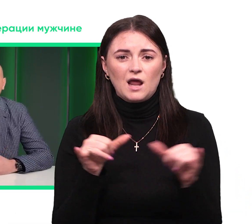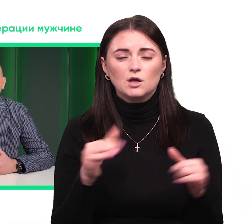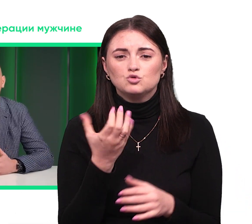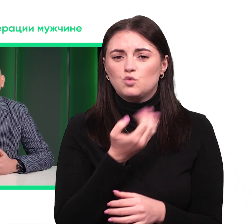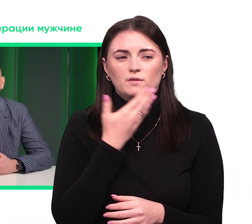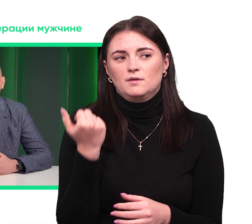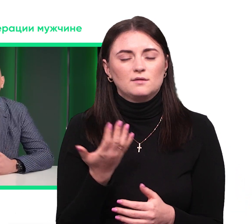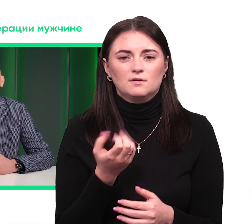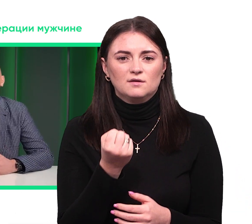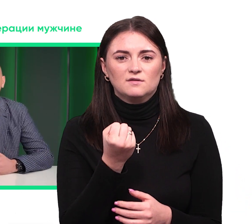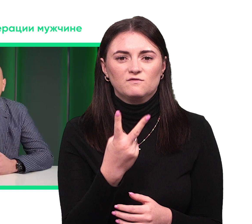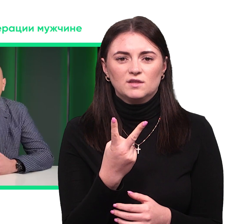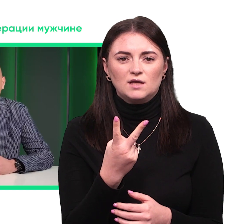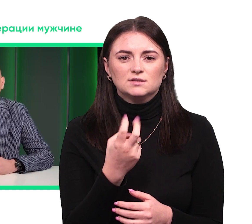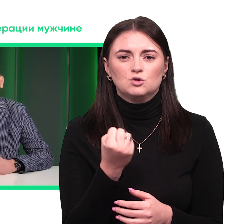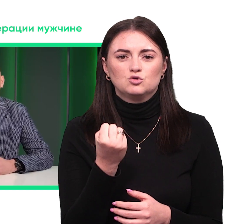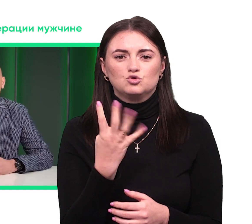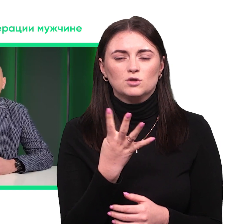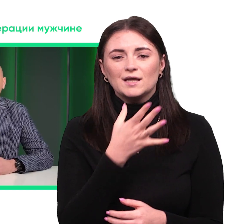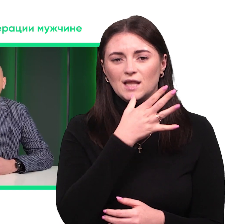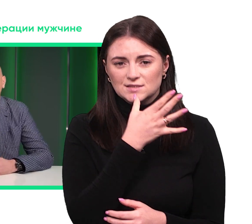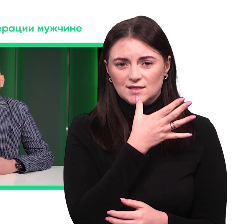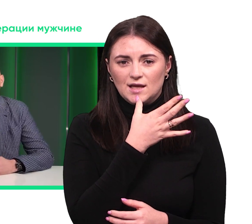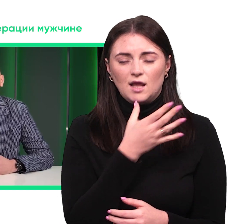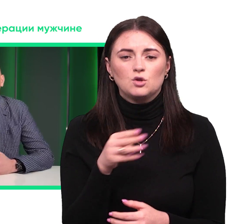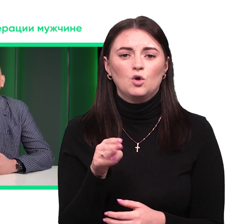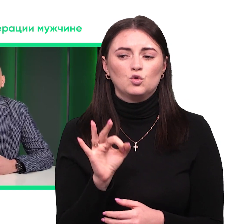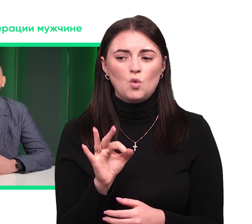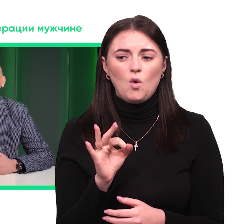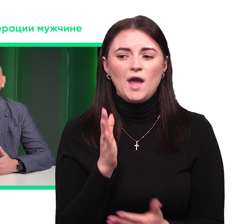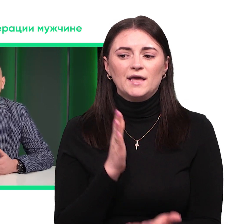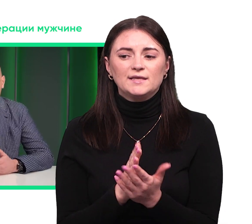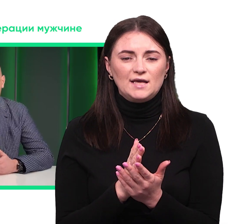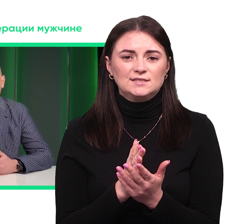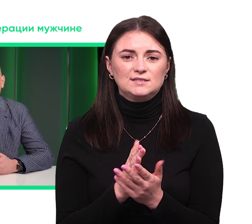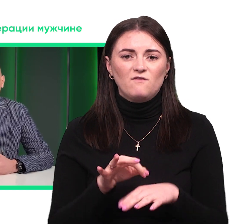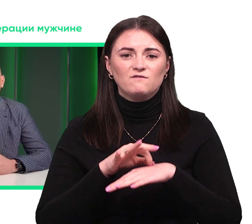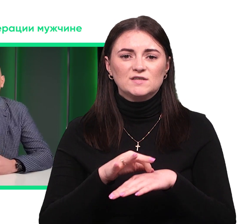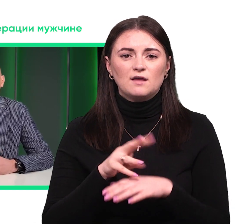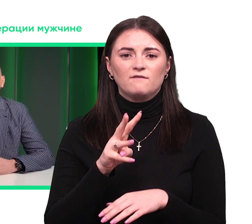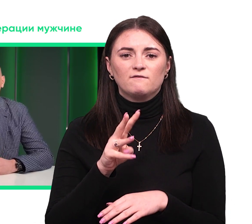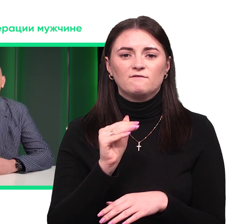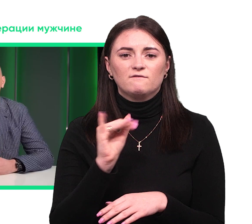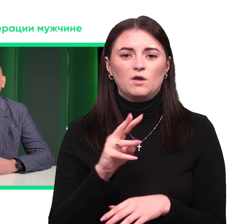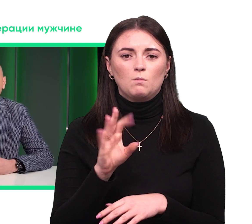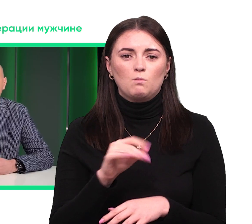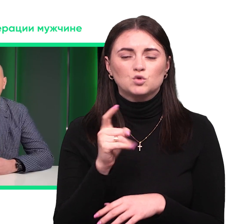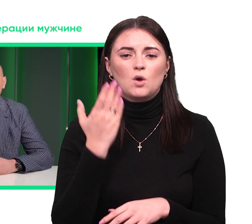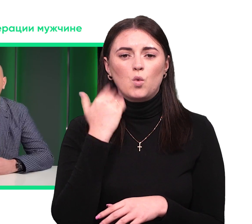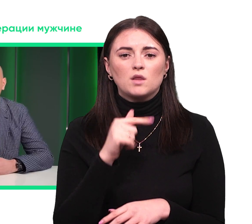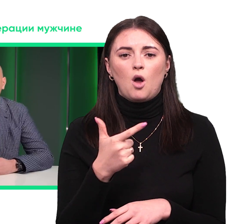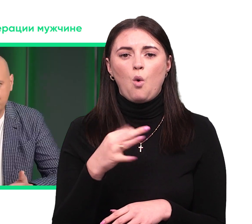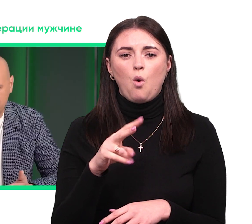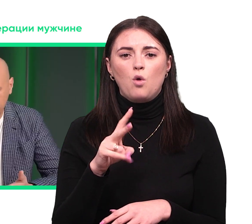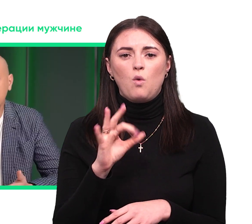там, скажем, там 12-14 лет, то есть физиологический фимоз, когда головка еще не открывается,